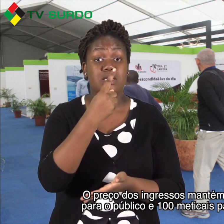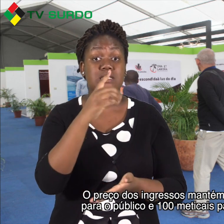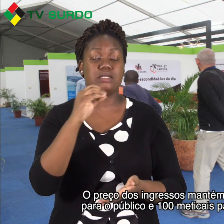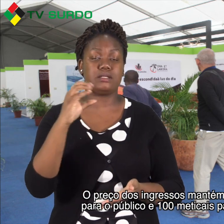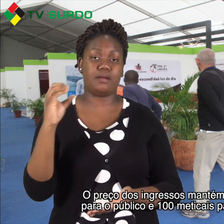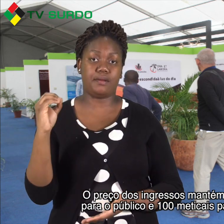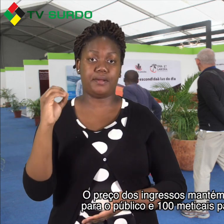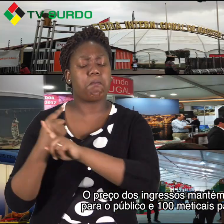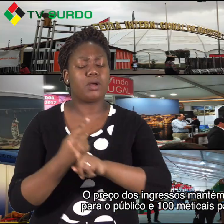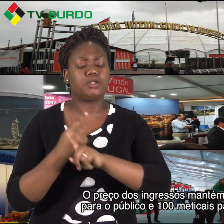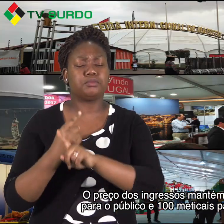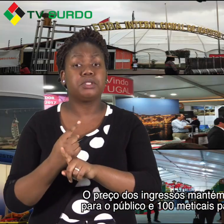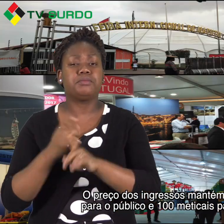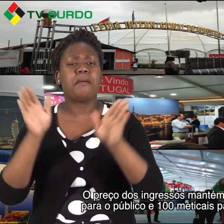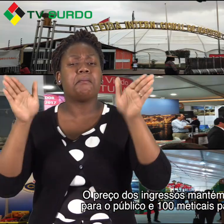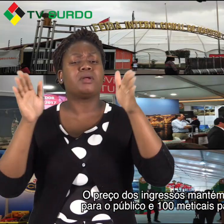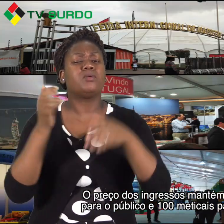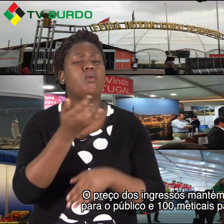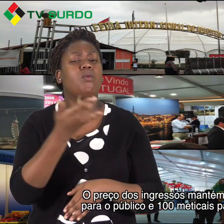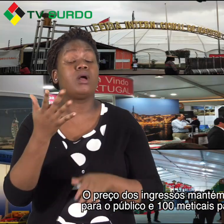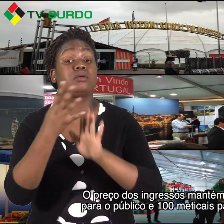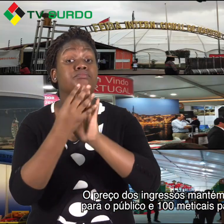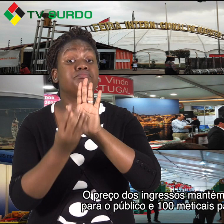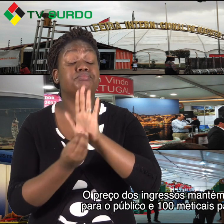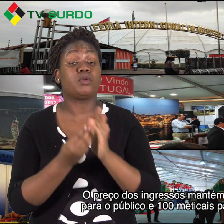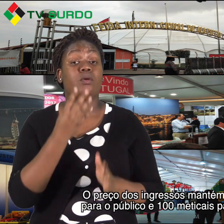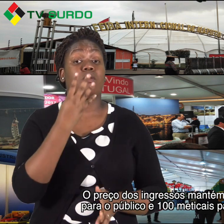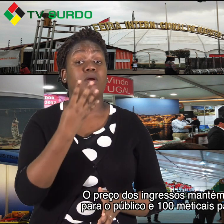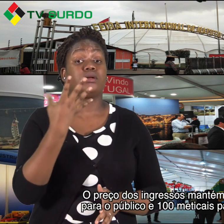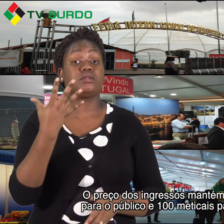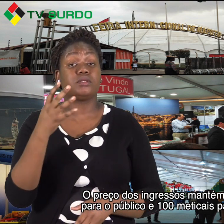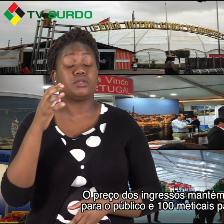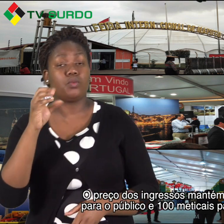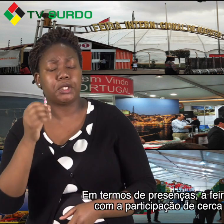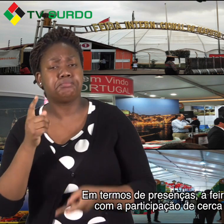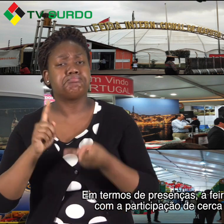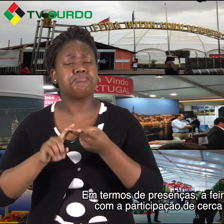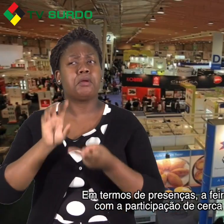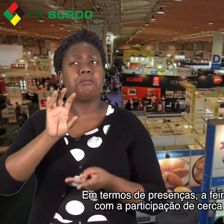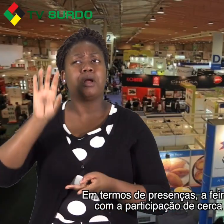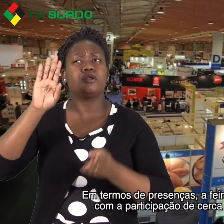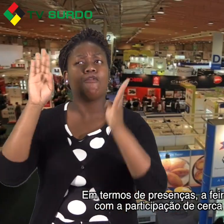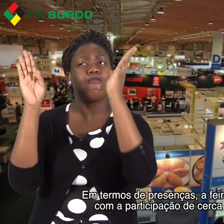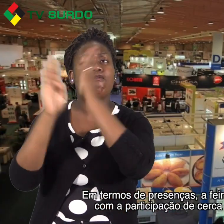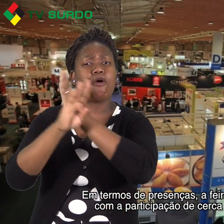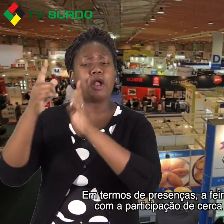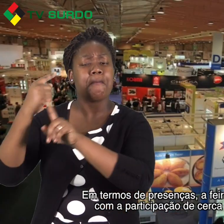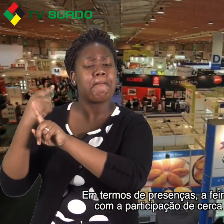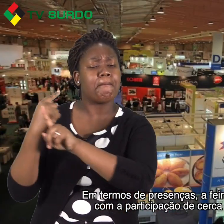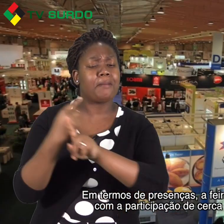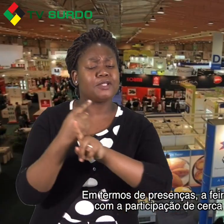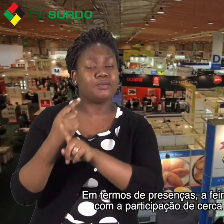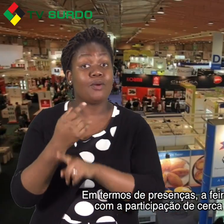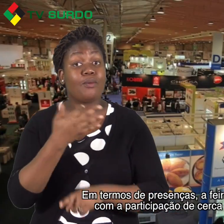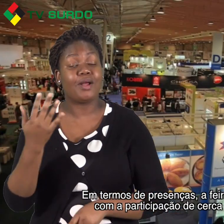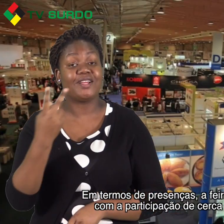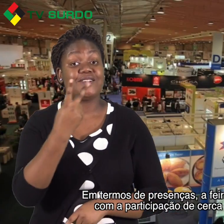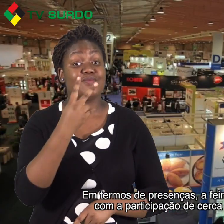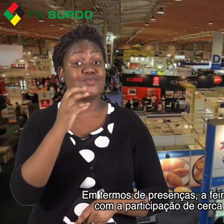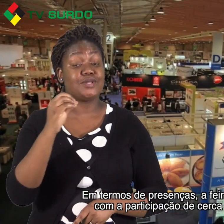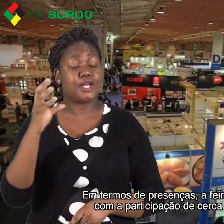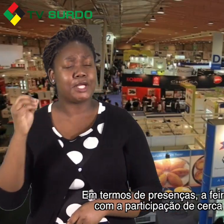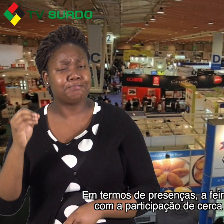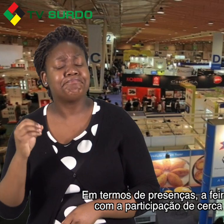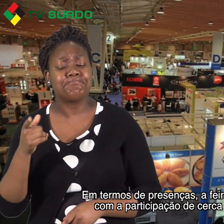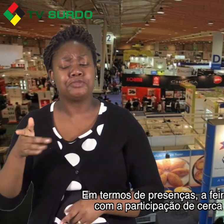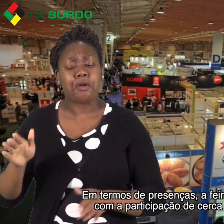150 meticais para o público e 100 meticais para o parqueamento. Em termos de presenças, a feira deste